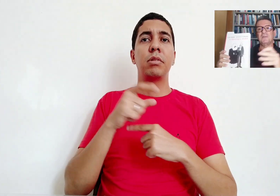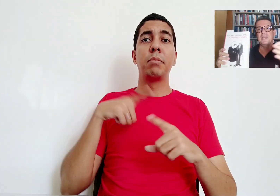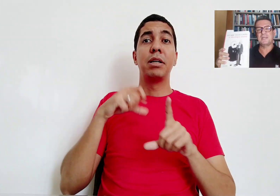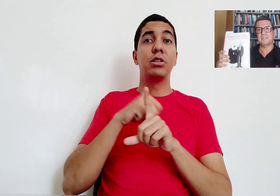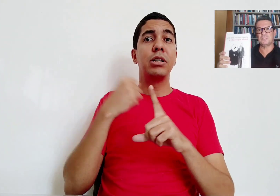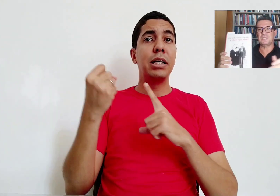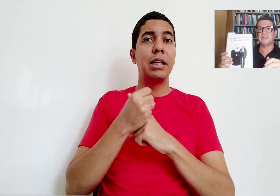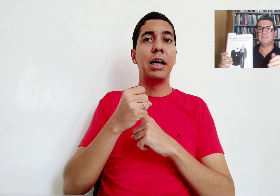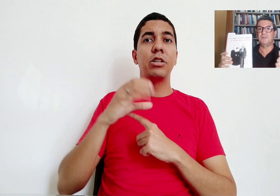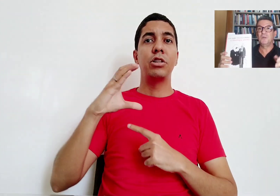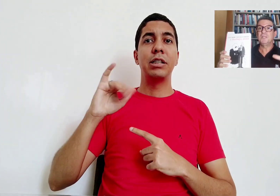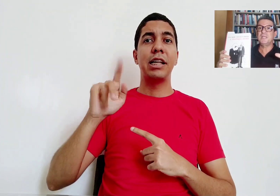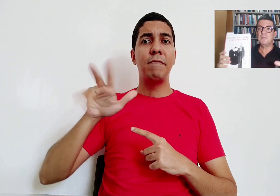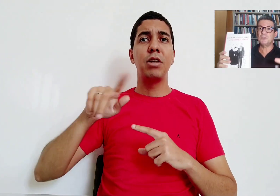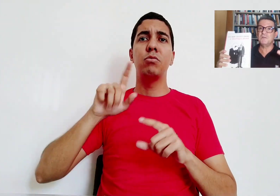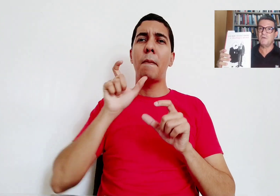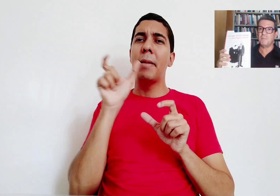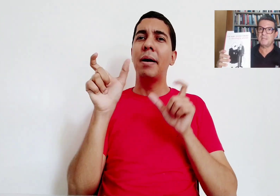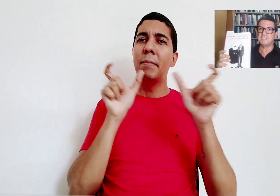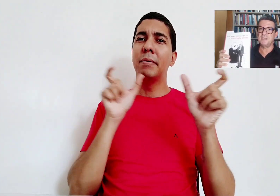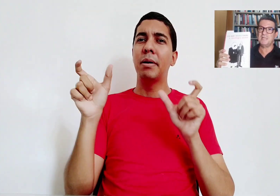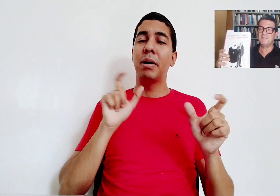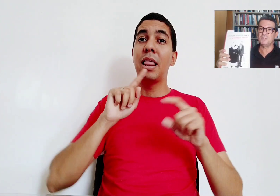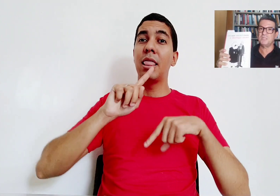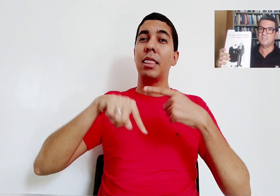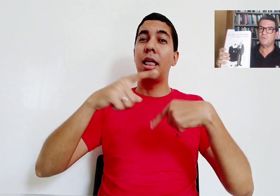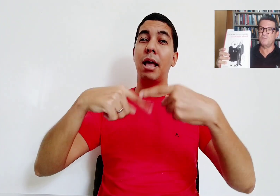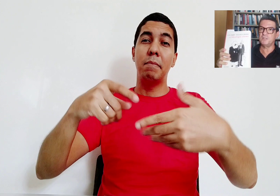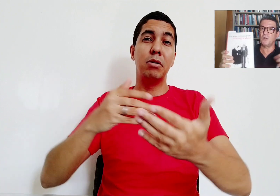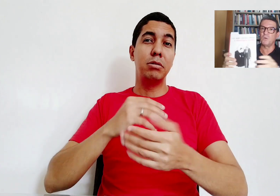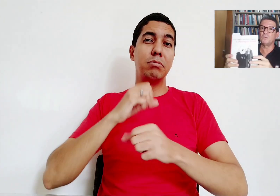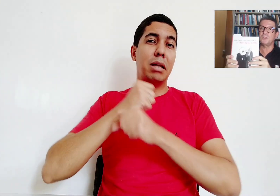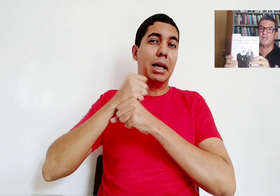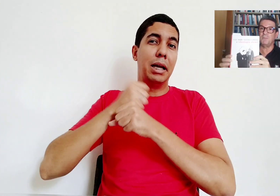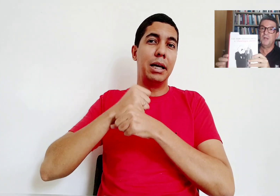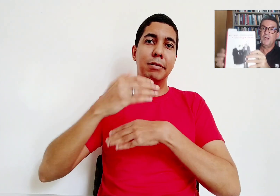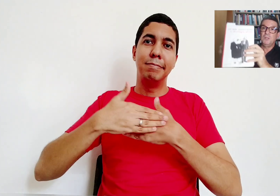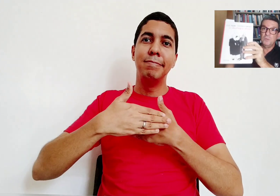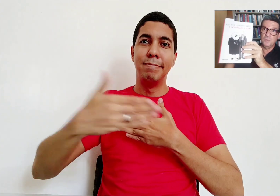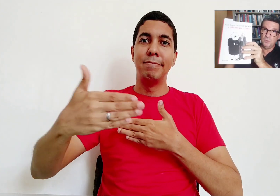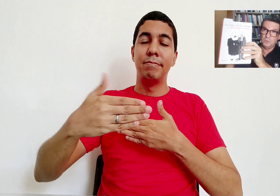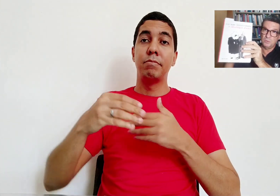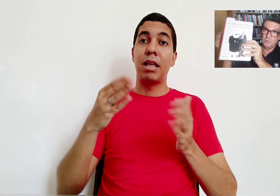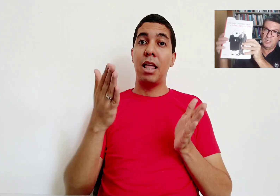ele fala do que é a sociedade civil, termos que vão aparecer, que vão ser desenvolvidos ao longo do tempo.